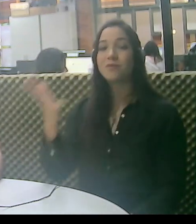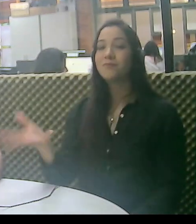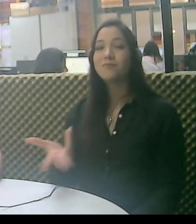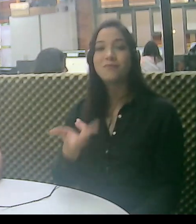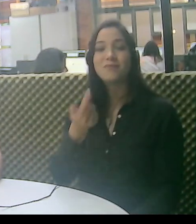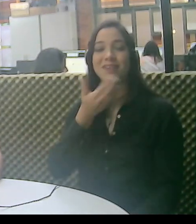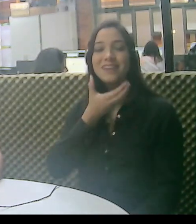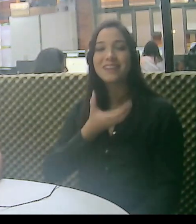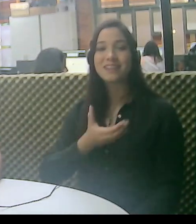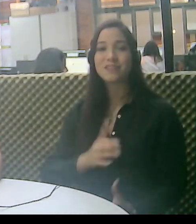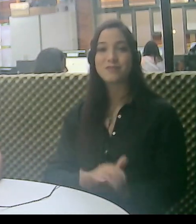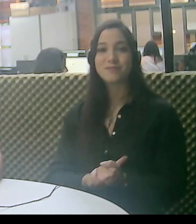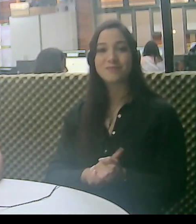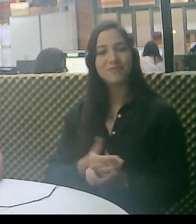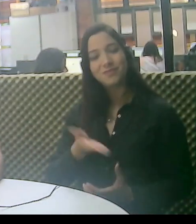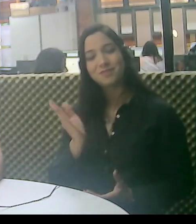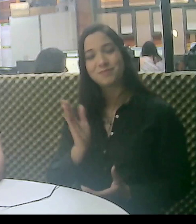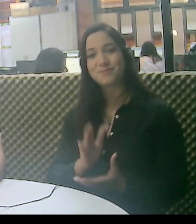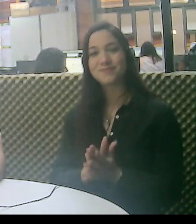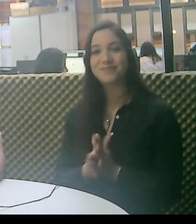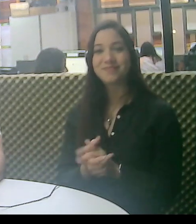do Natal. Prestigie!